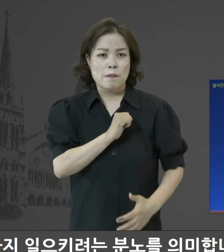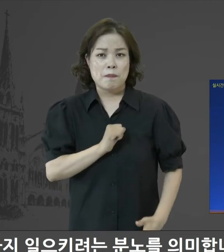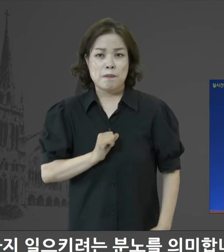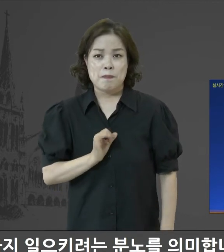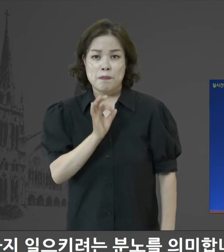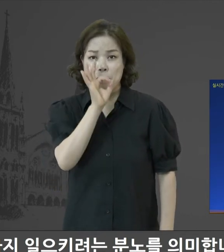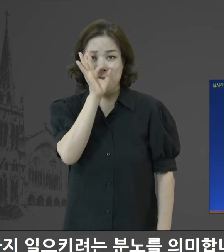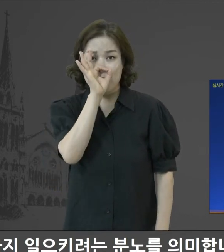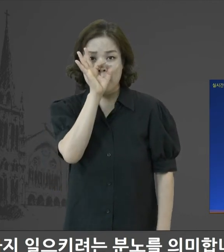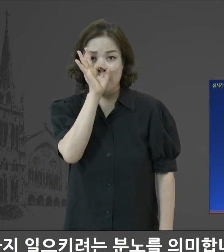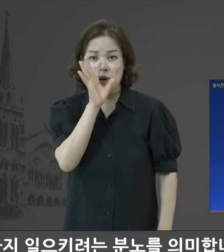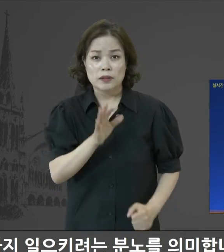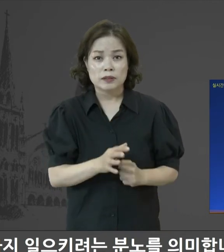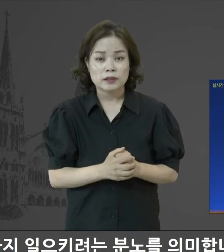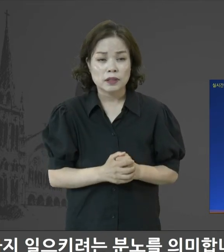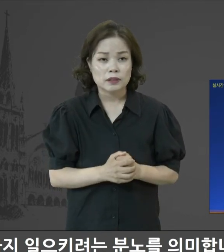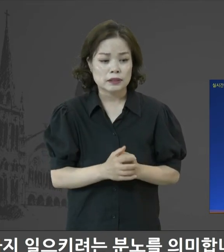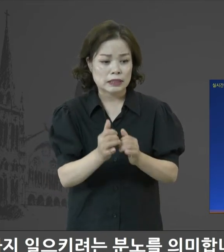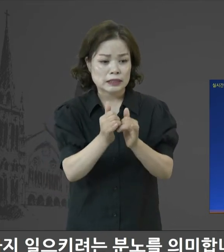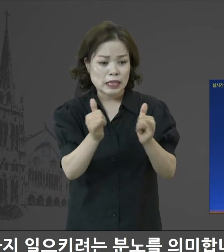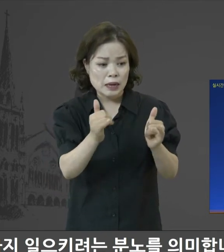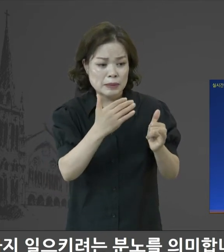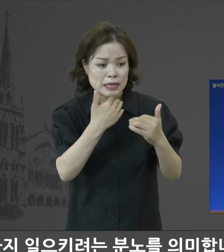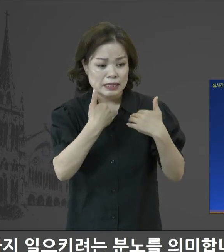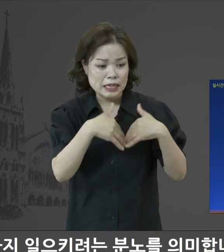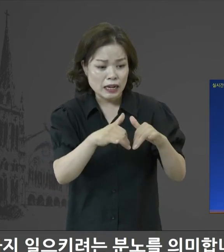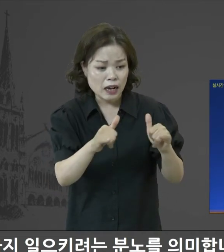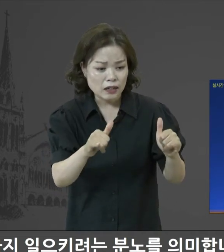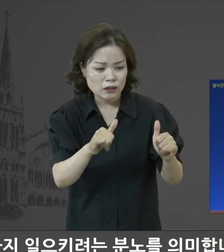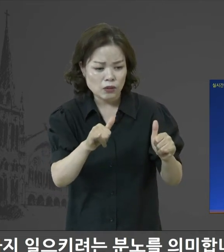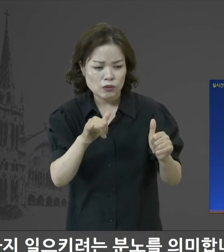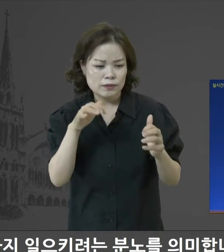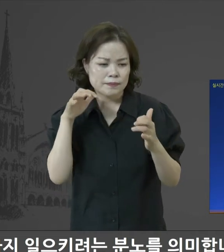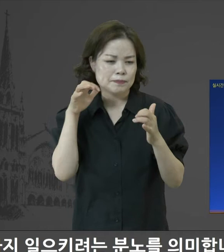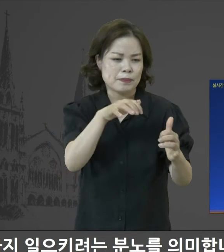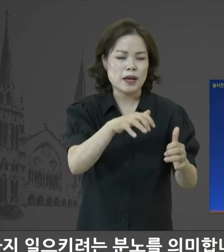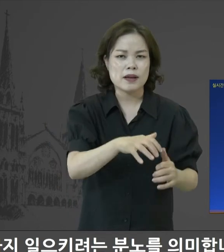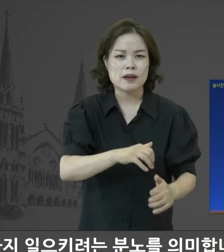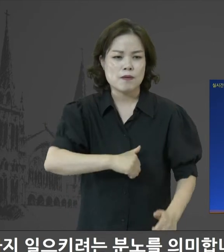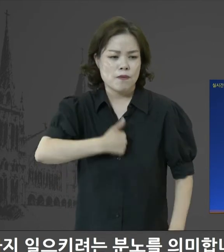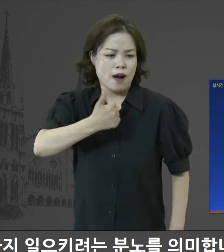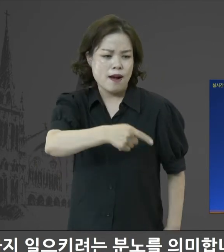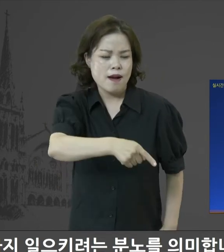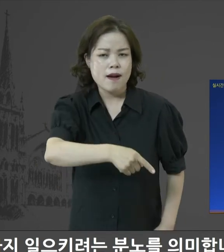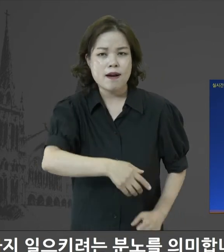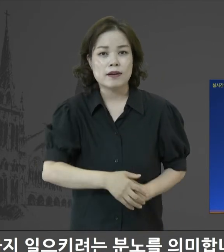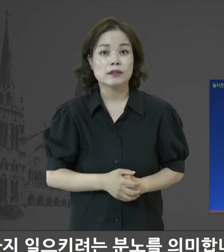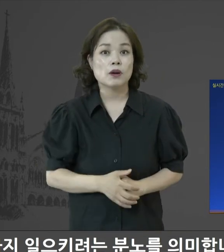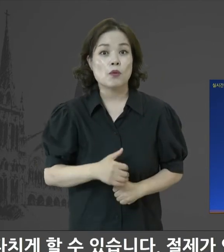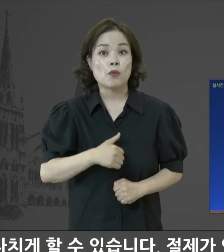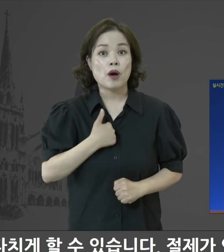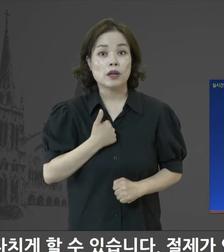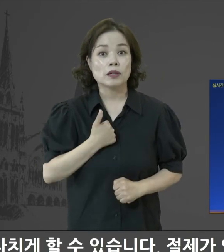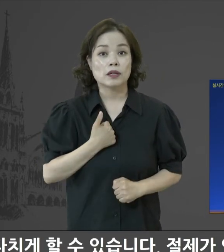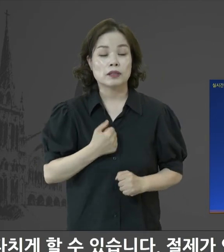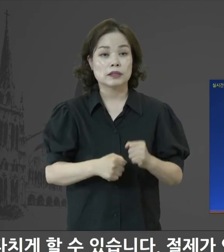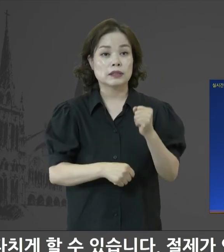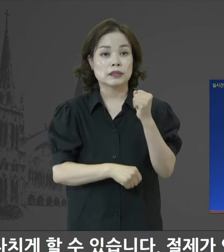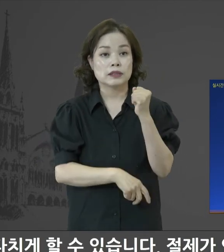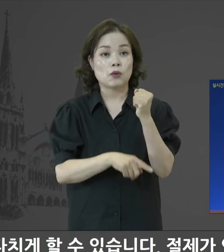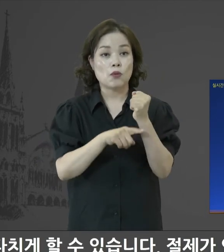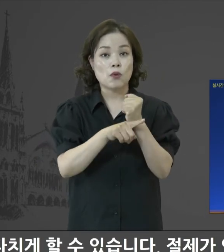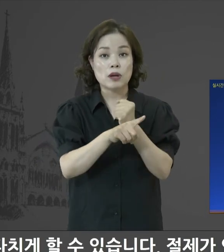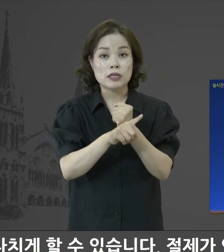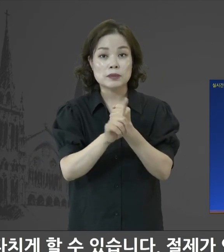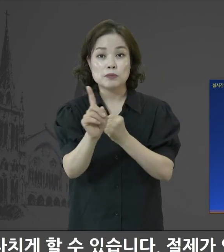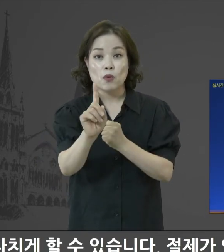이 사람 중에서 약한 사람에게 공격을 합니다. 이 화를 내는 원리 가운데 심리학자들이 가르쳐